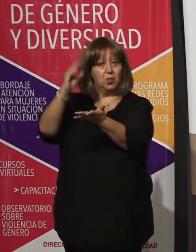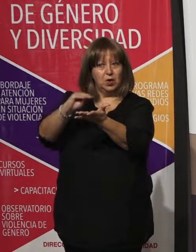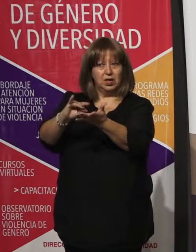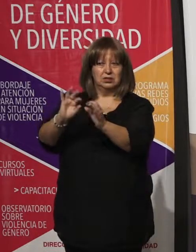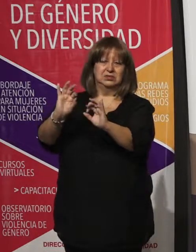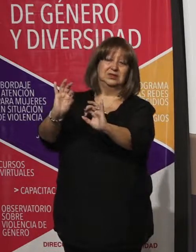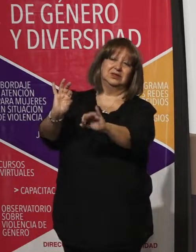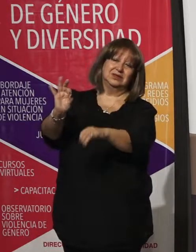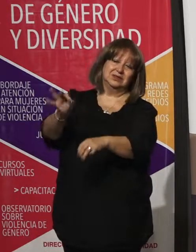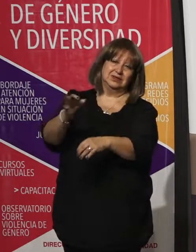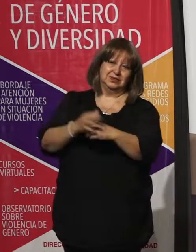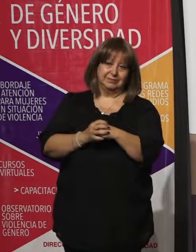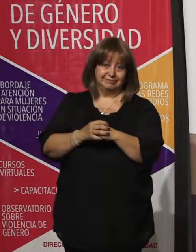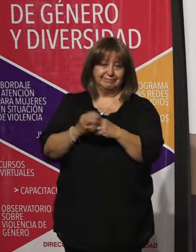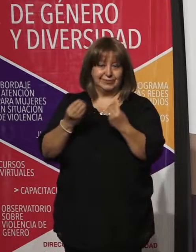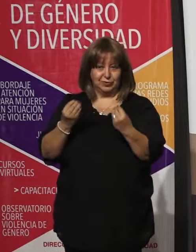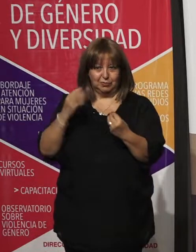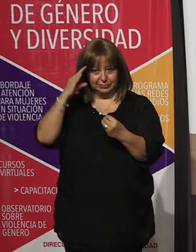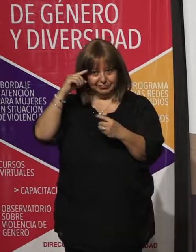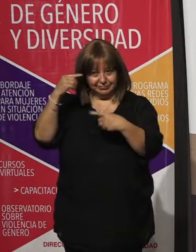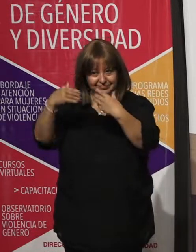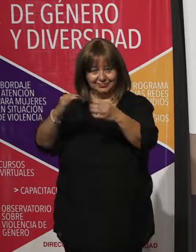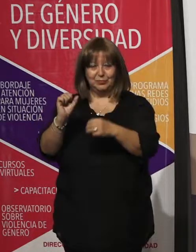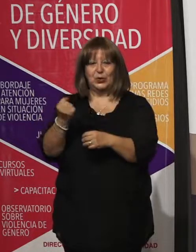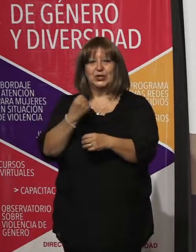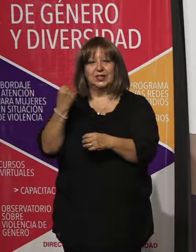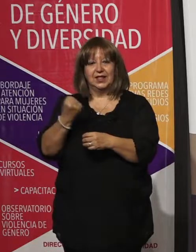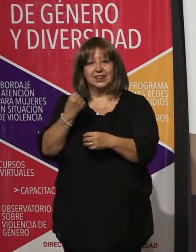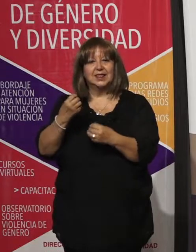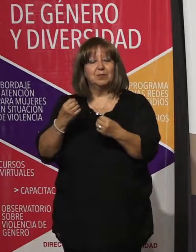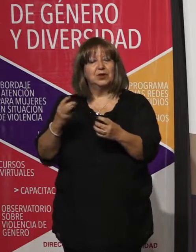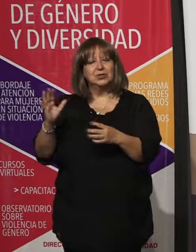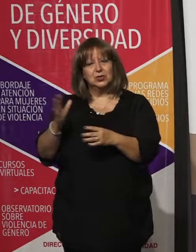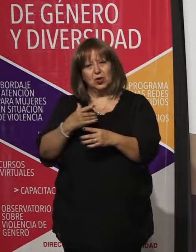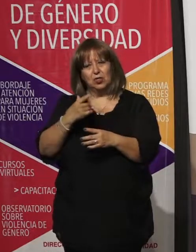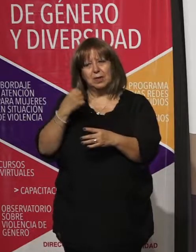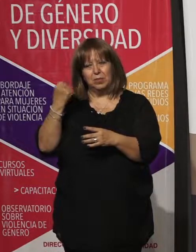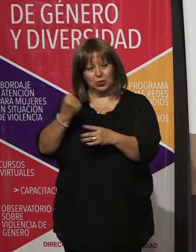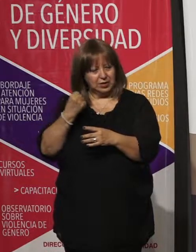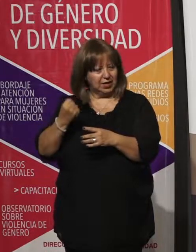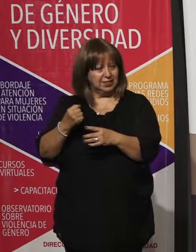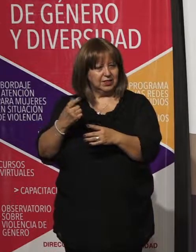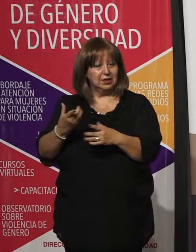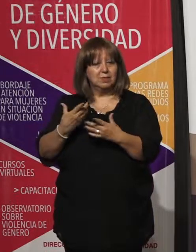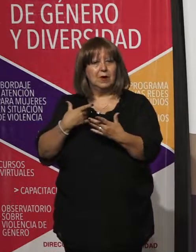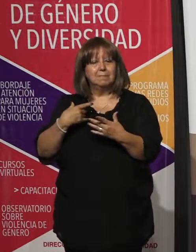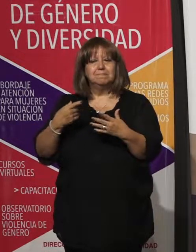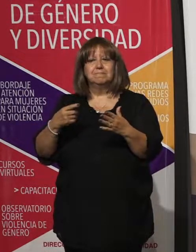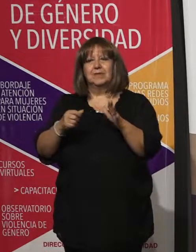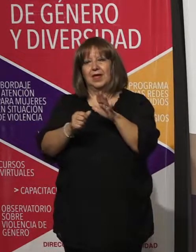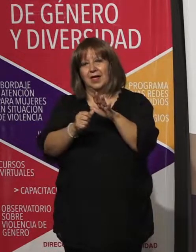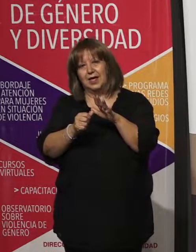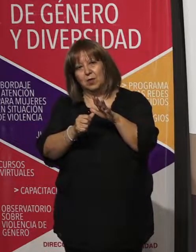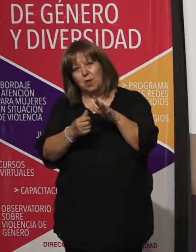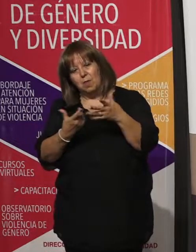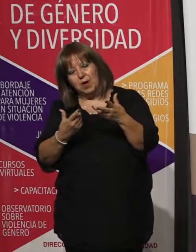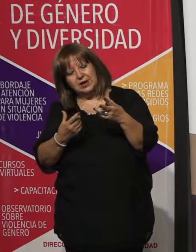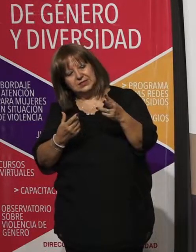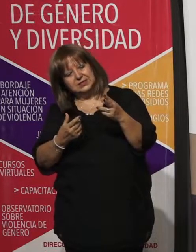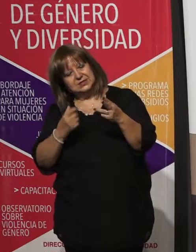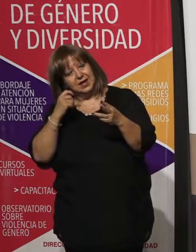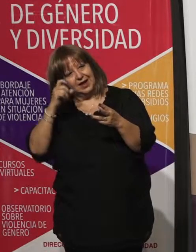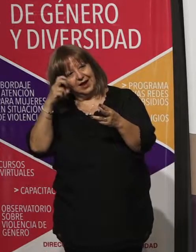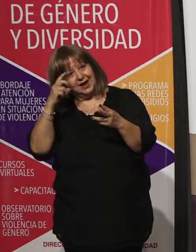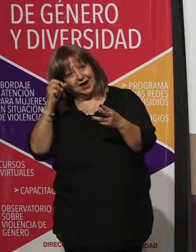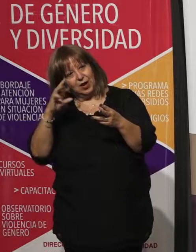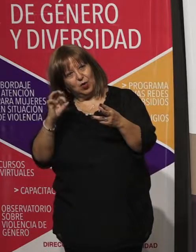muy importante esta capacitación, que todos tengan en cuenta la importancia de la perspectiva de género.